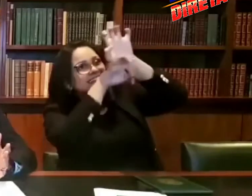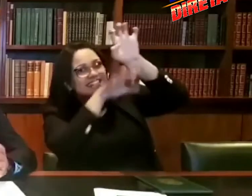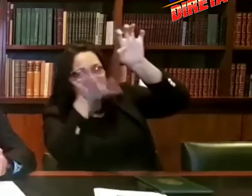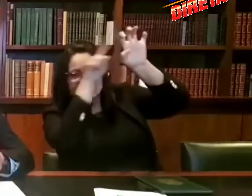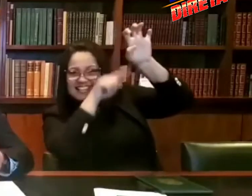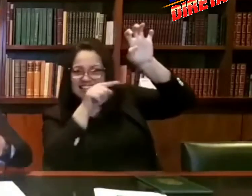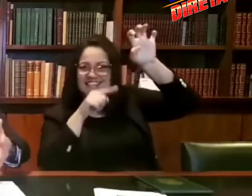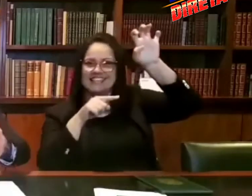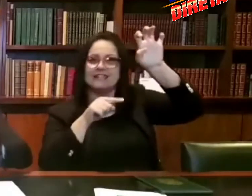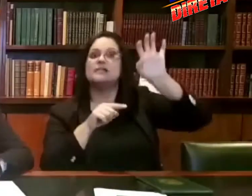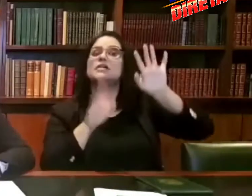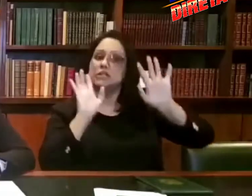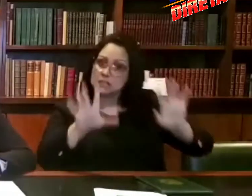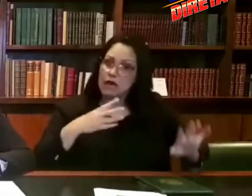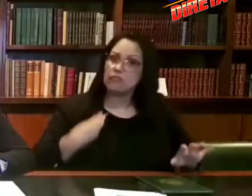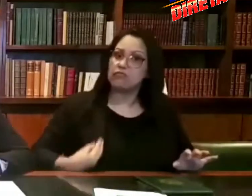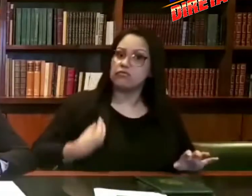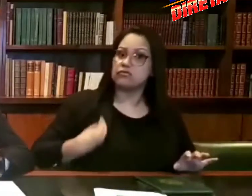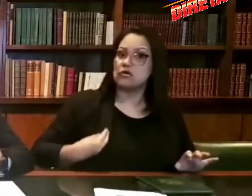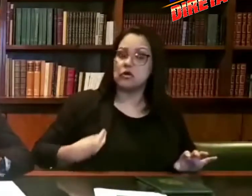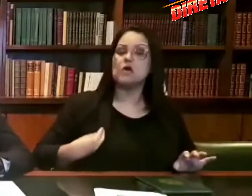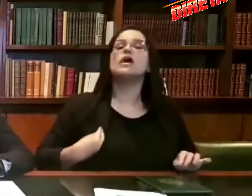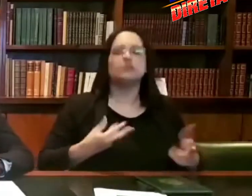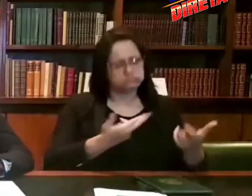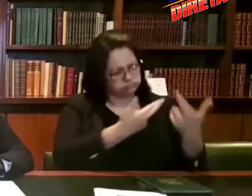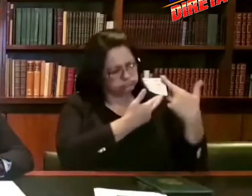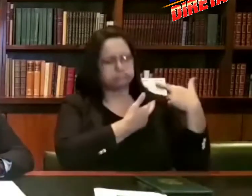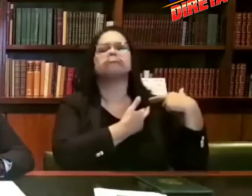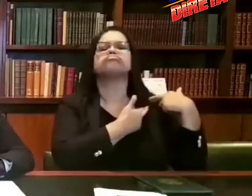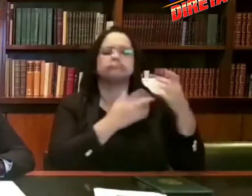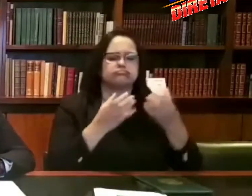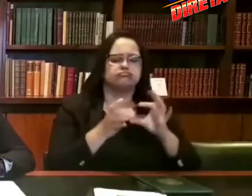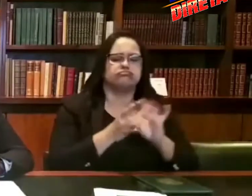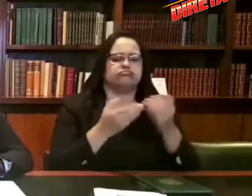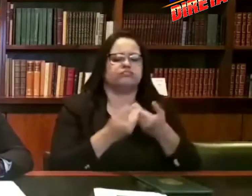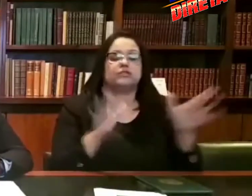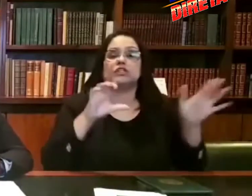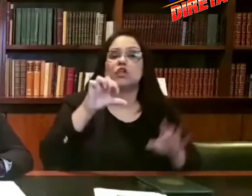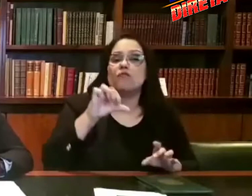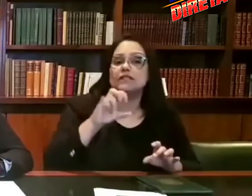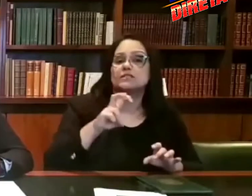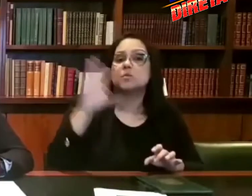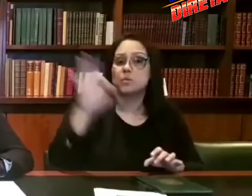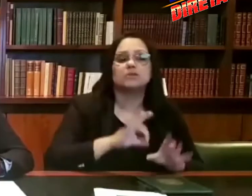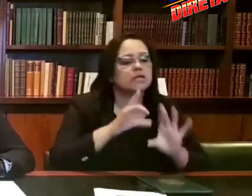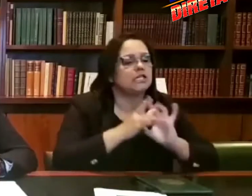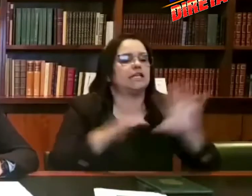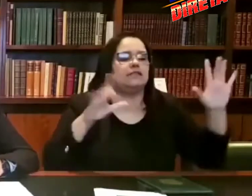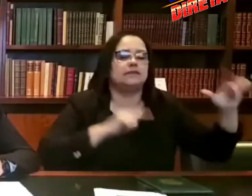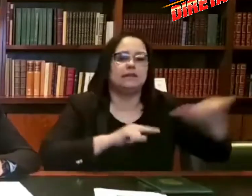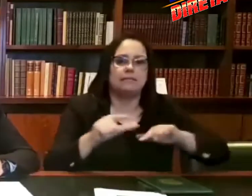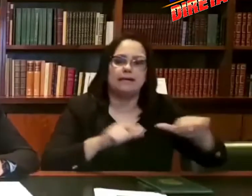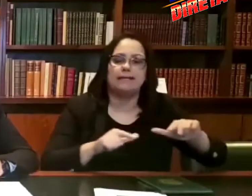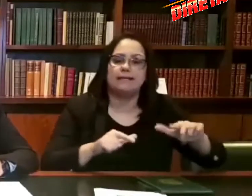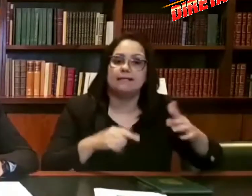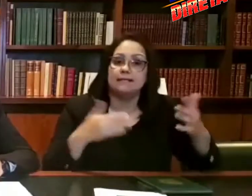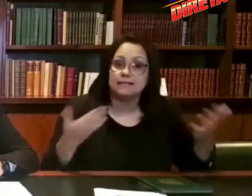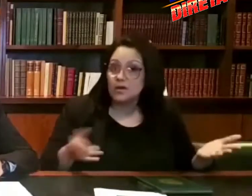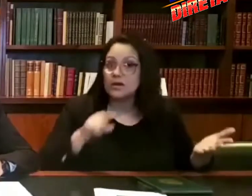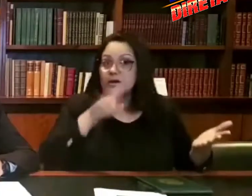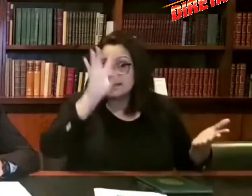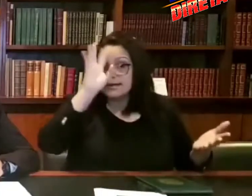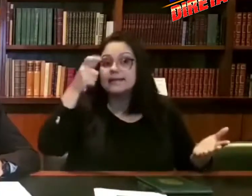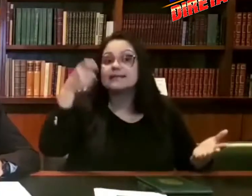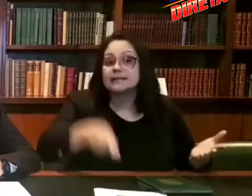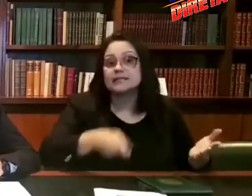está funcionando. E ele resolveu assumir essa posição. E eu cumprimentei, que na ponta da linha, com todo respeito aos governadores, quem tem que